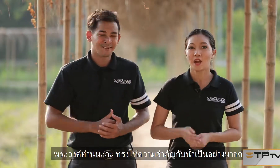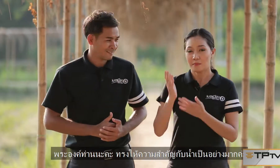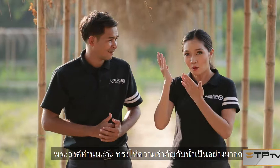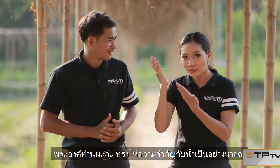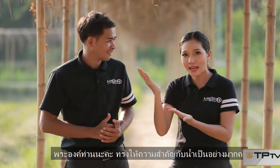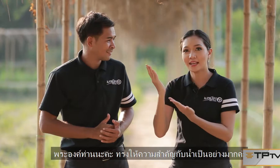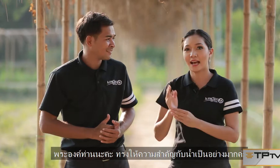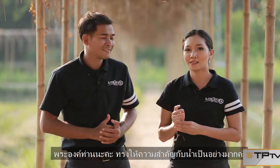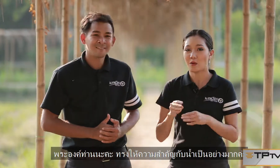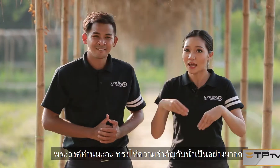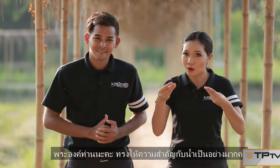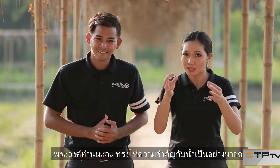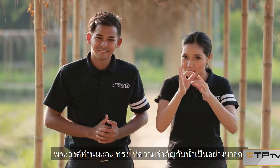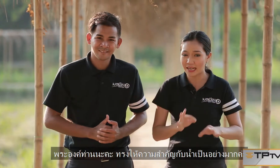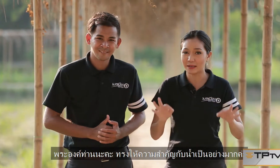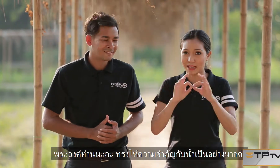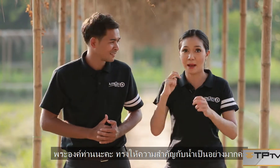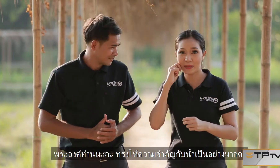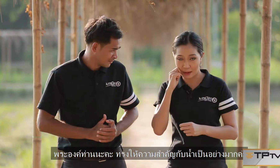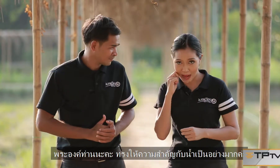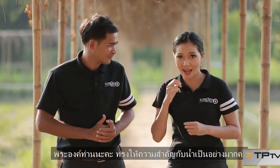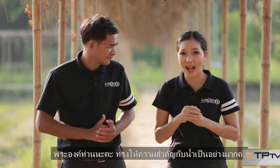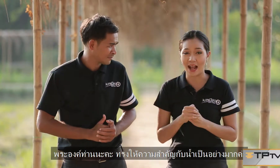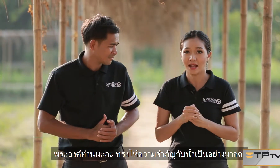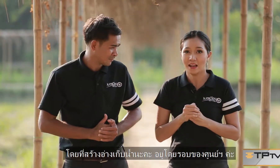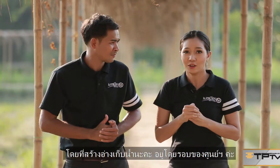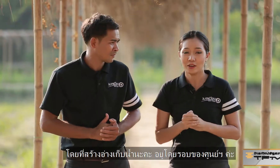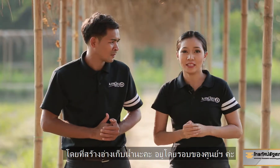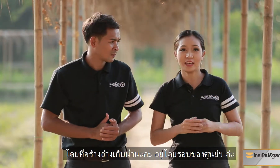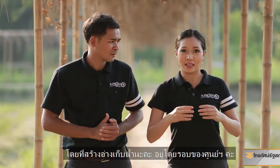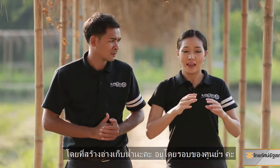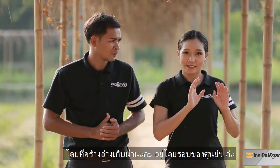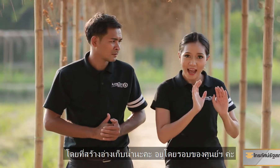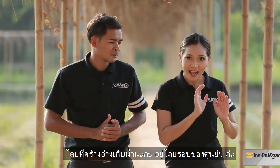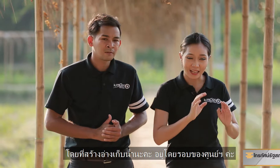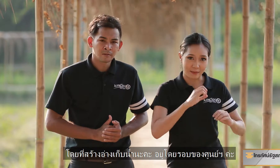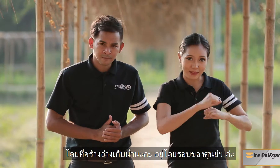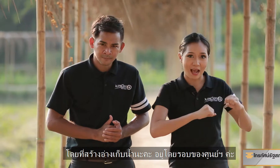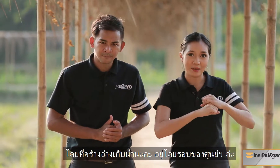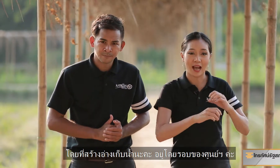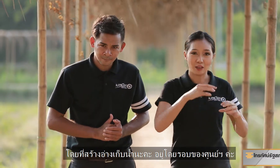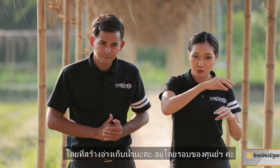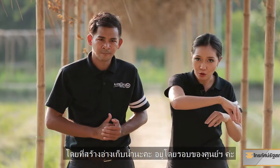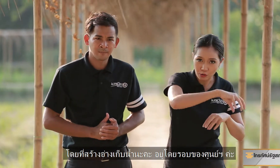พระองค์ท่านนะคะทรงให้ความสำคัญกับน้ำเป็นอย่างมากค่ะโดยที่สร้างอ่างเก็บน้ำนะคะอยู่โดยรอบ